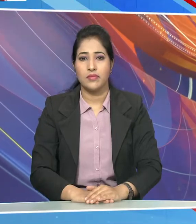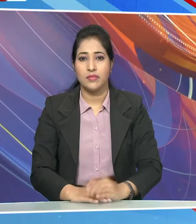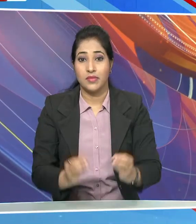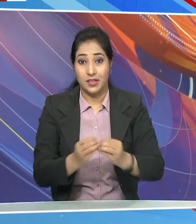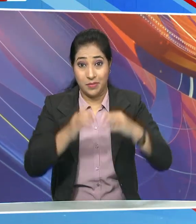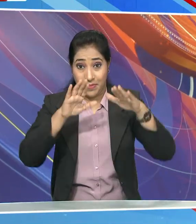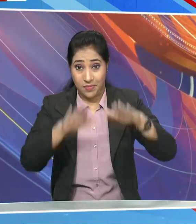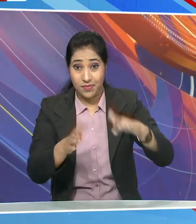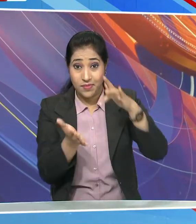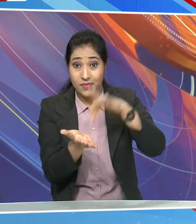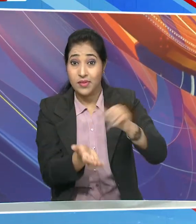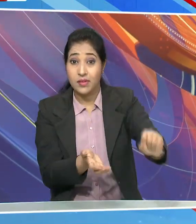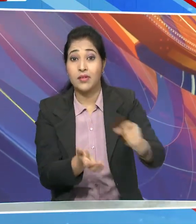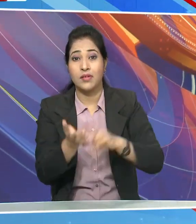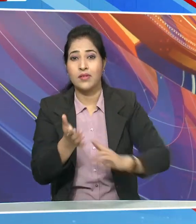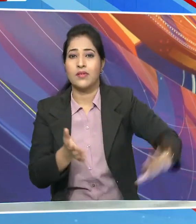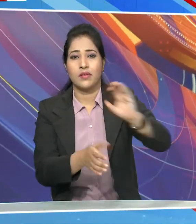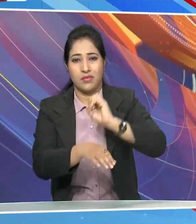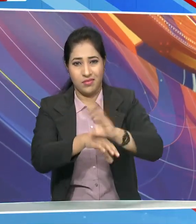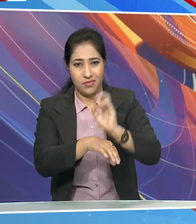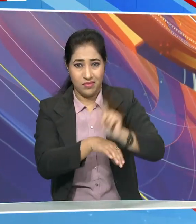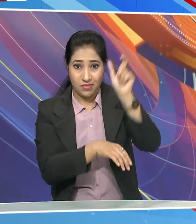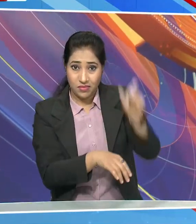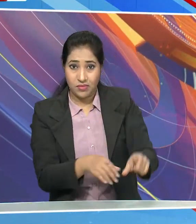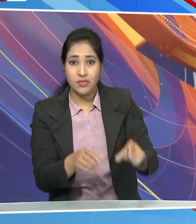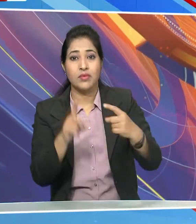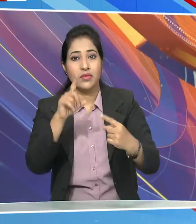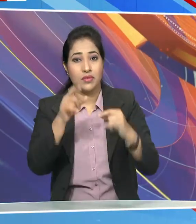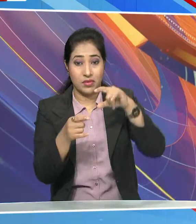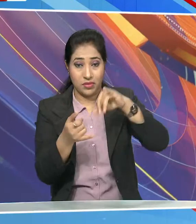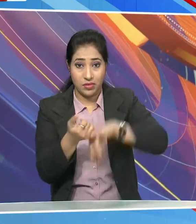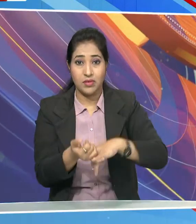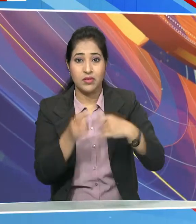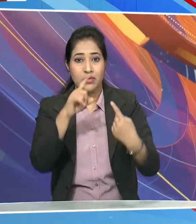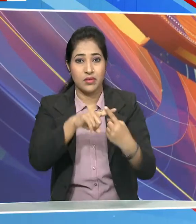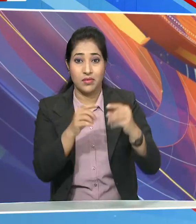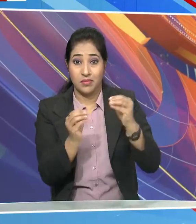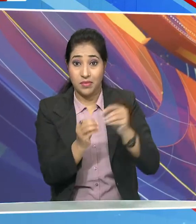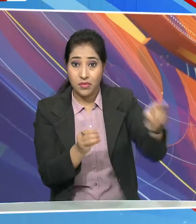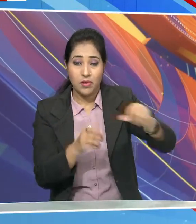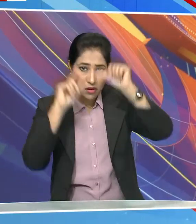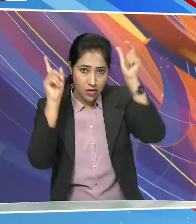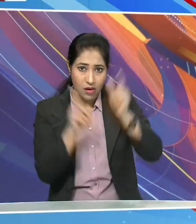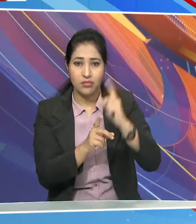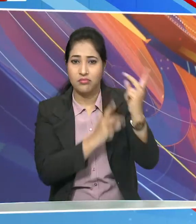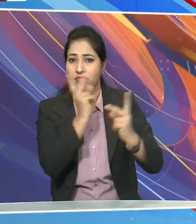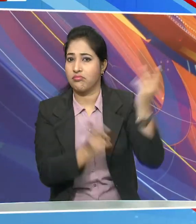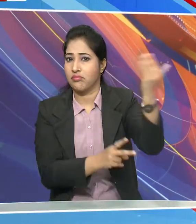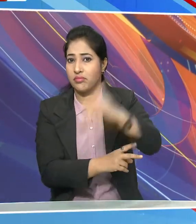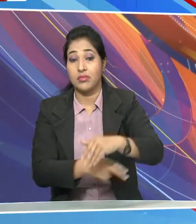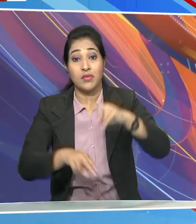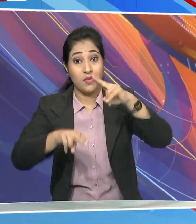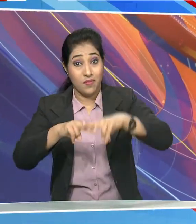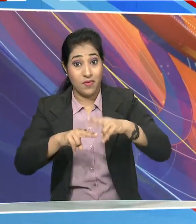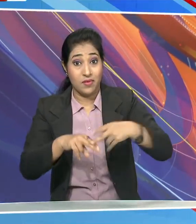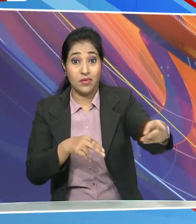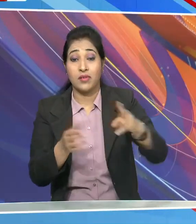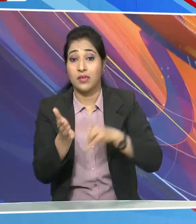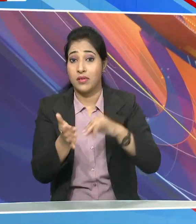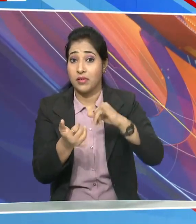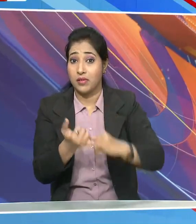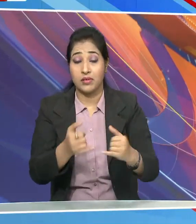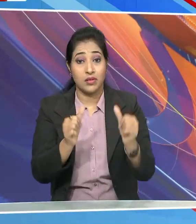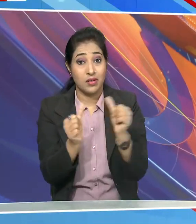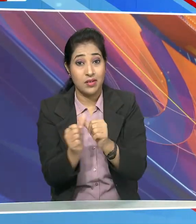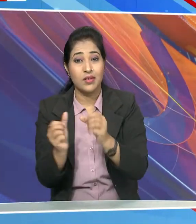ब्रिटेन के राष्ट्रीय सुरक्षा सलाहकार सर टीम बरो भारत डर पर हैं उन्होंने शुक्रवार को सा अजीत